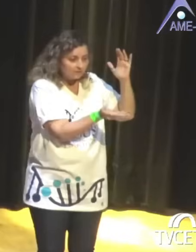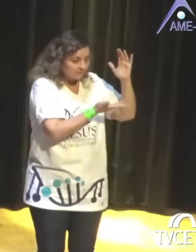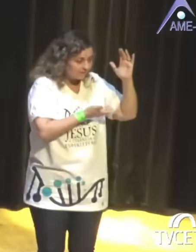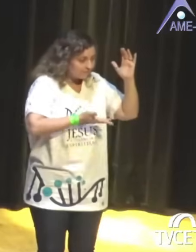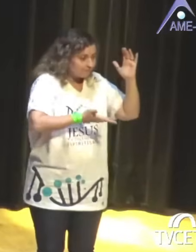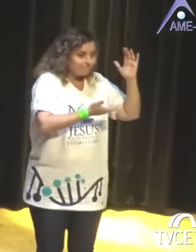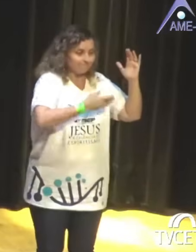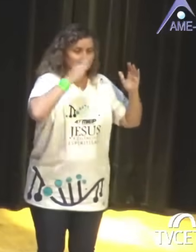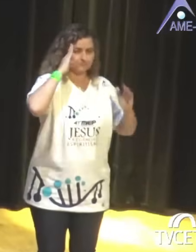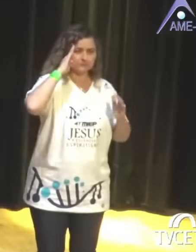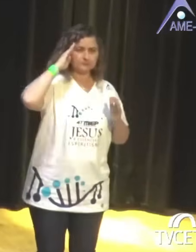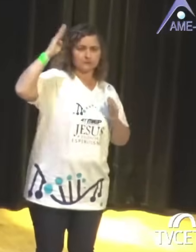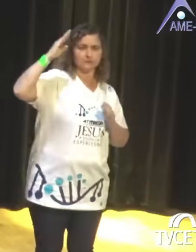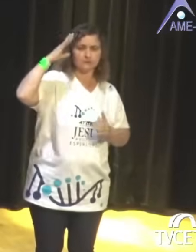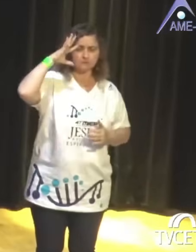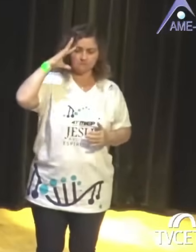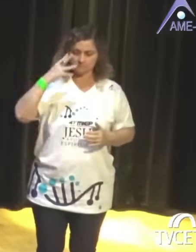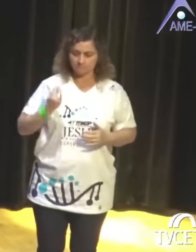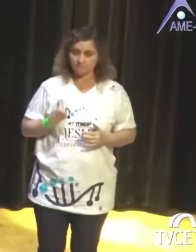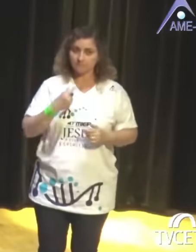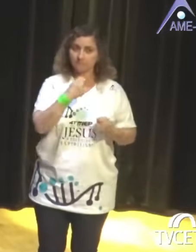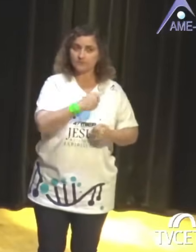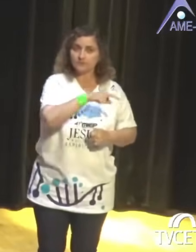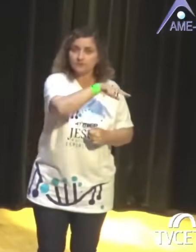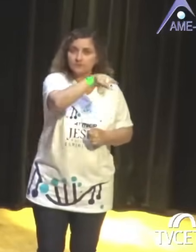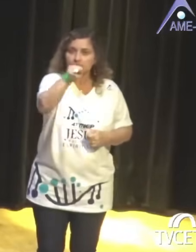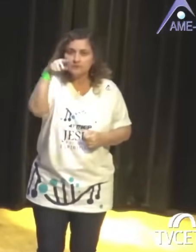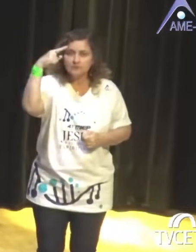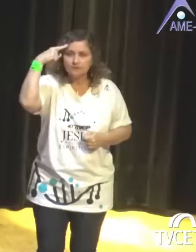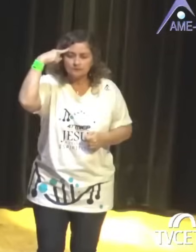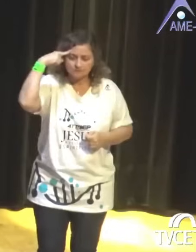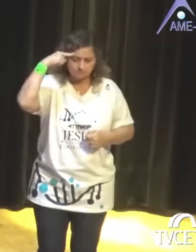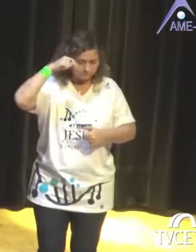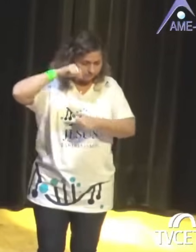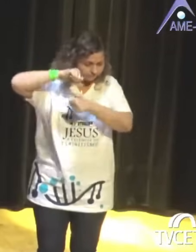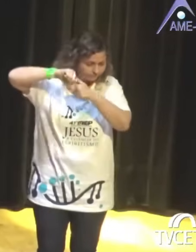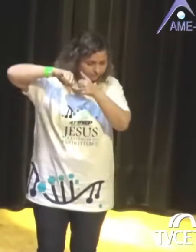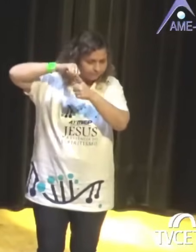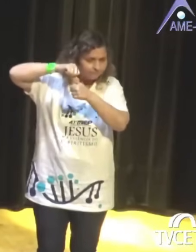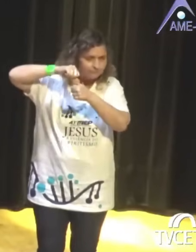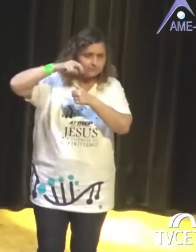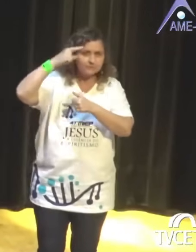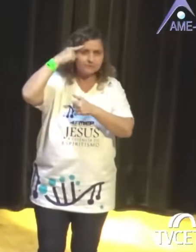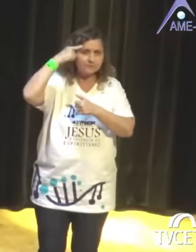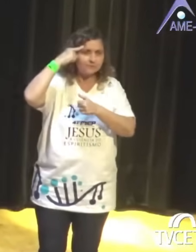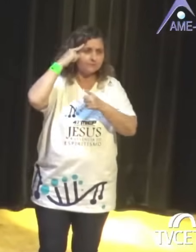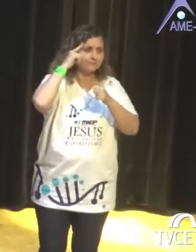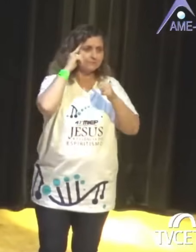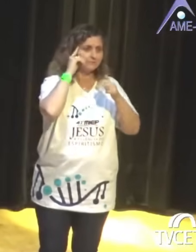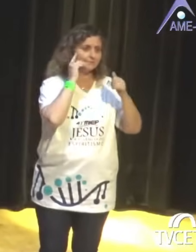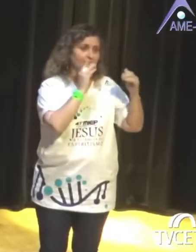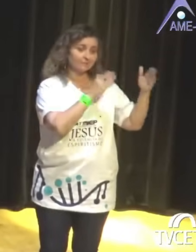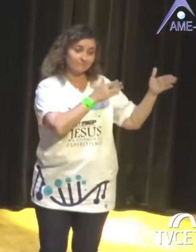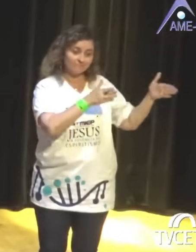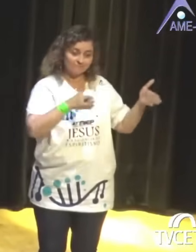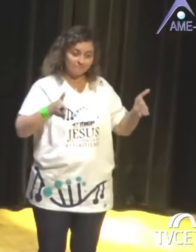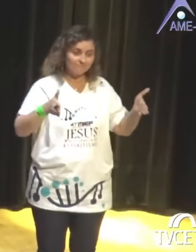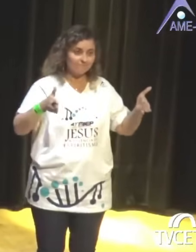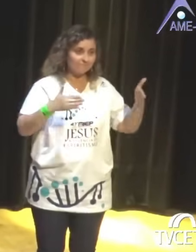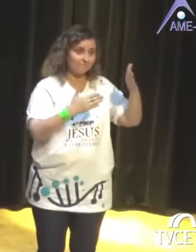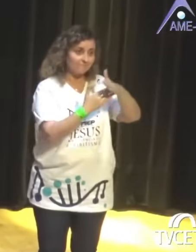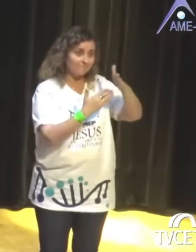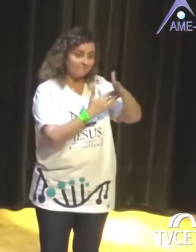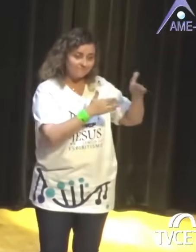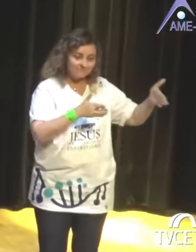pramos reconfigurar eu preciso que você reconfigure a sua noção de espaço a sua de tempo a sua noção de evolução e a